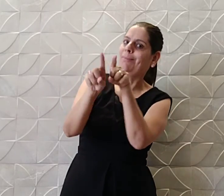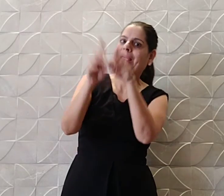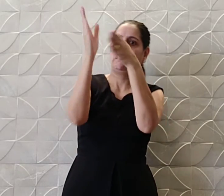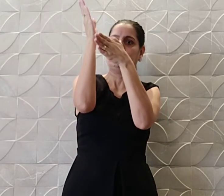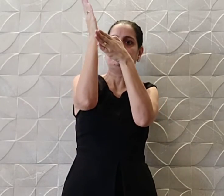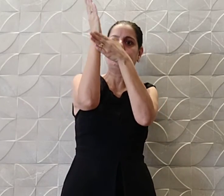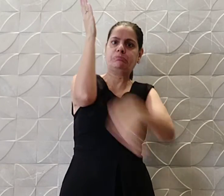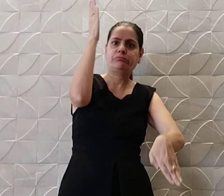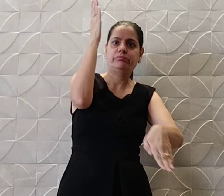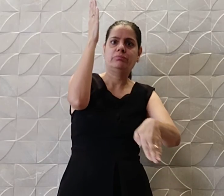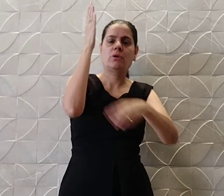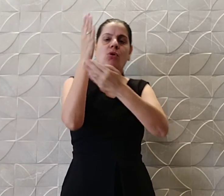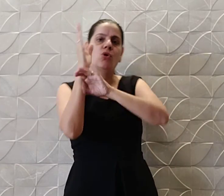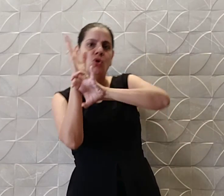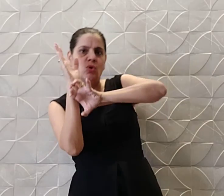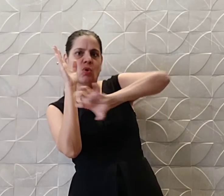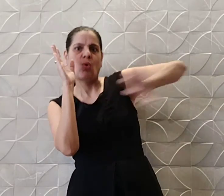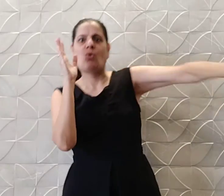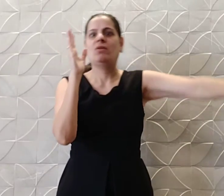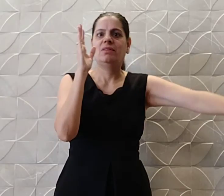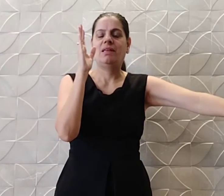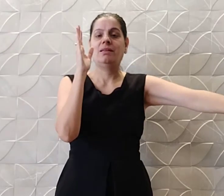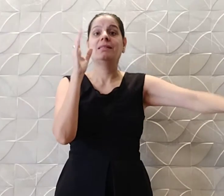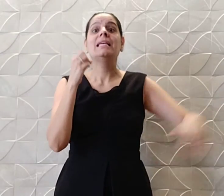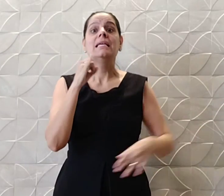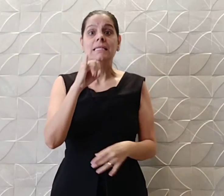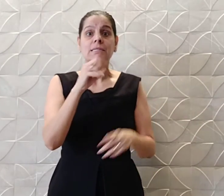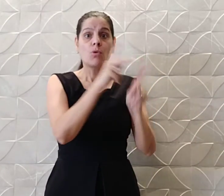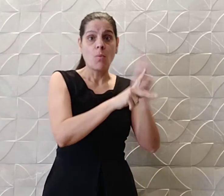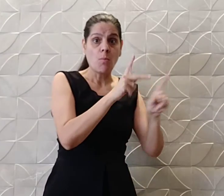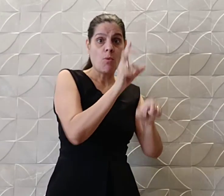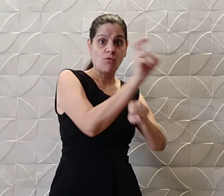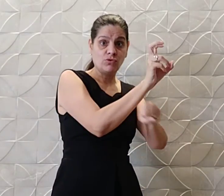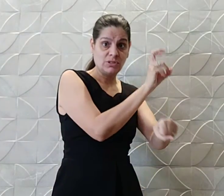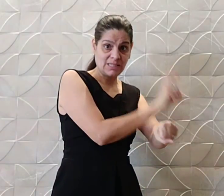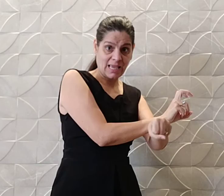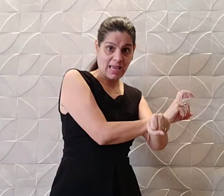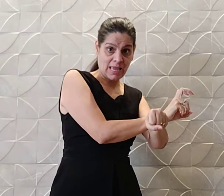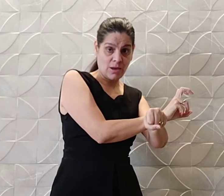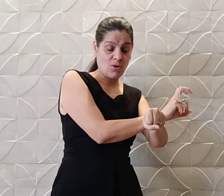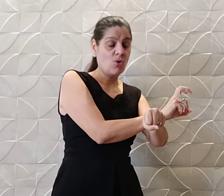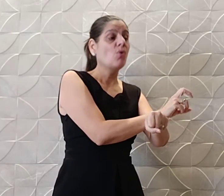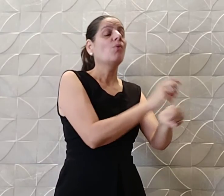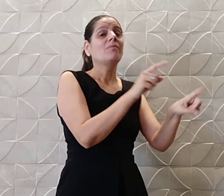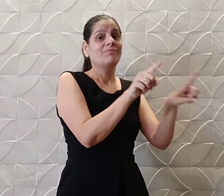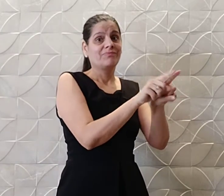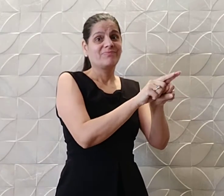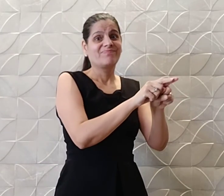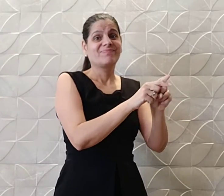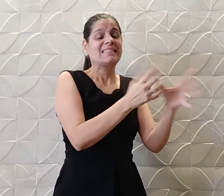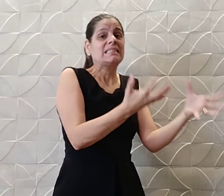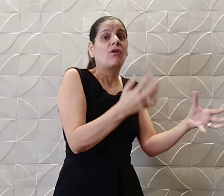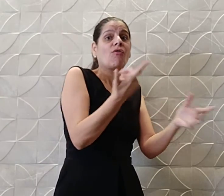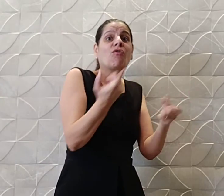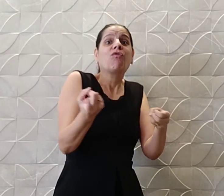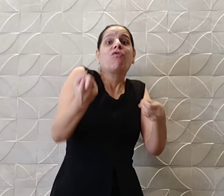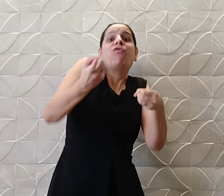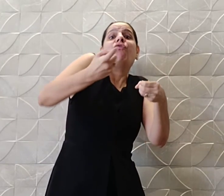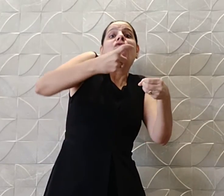o povo de Israel abandonar sua incredulidade, será enxertado novamente, pois Deus tem poder